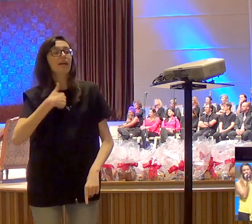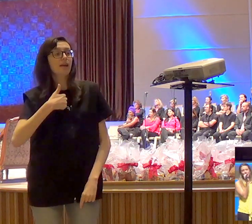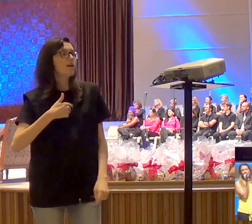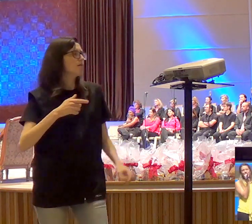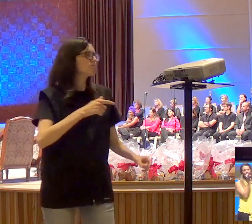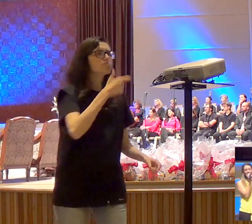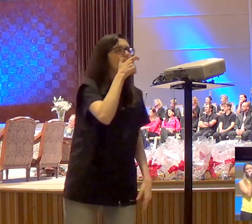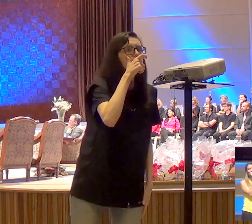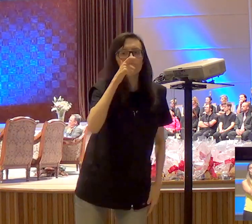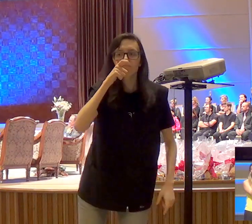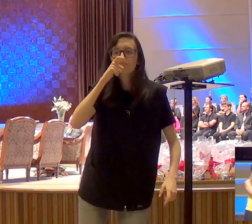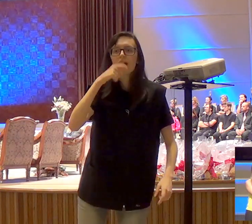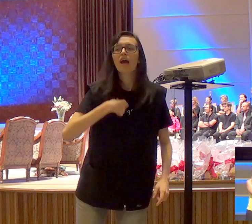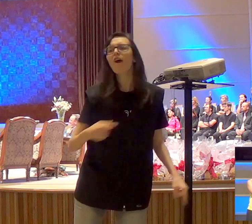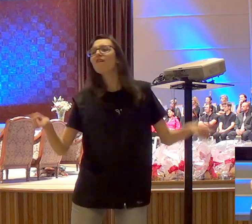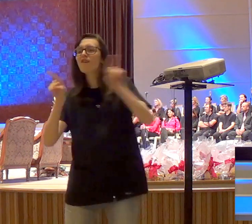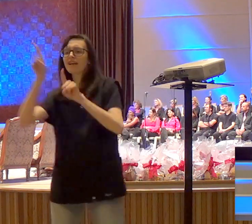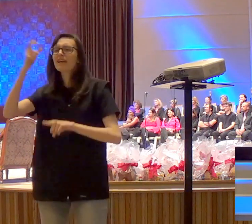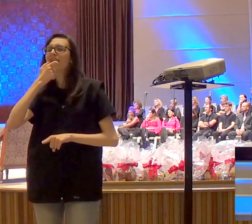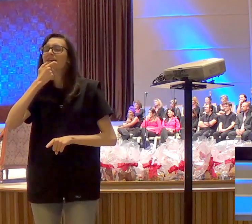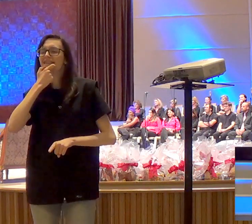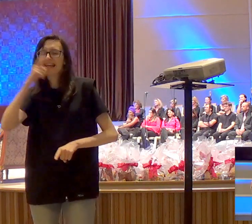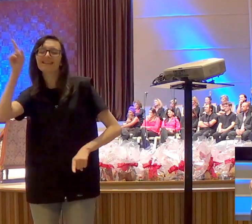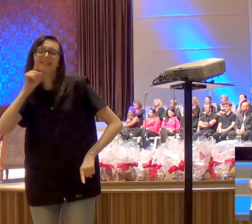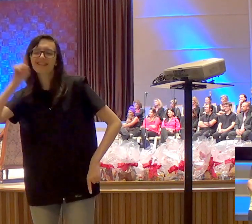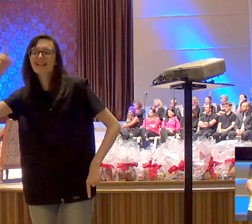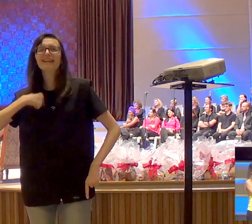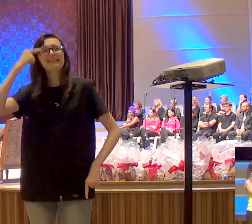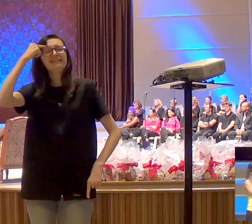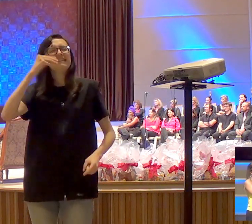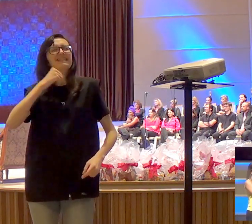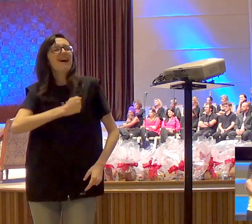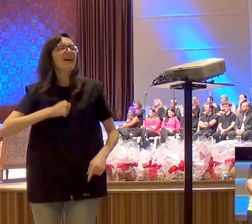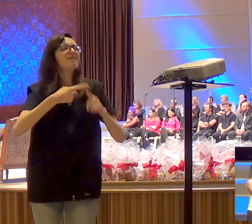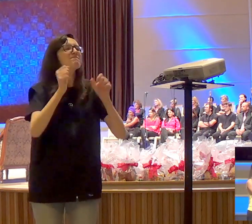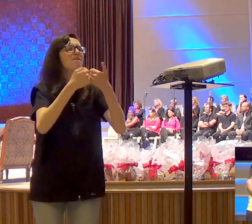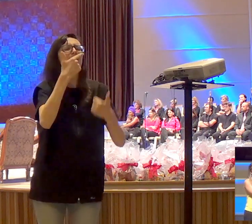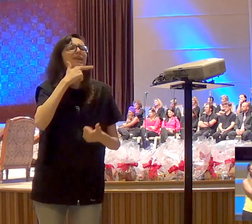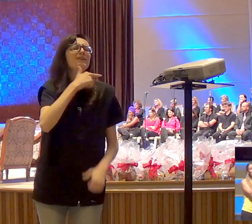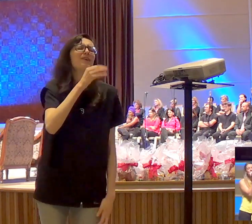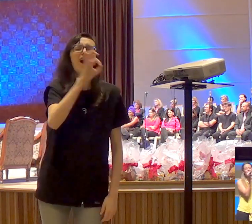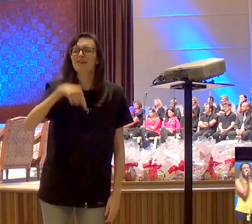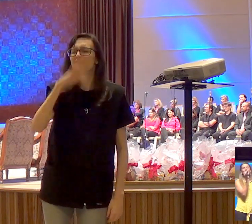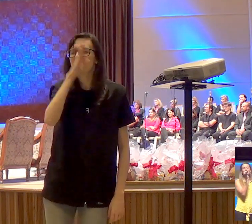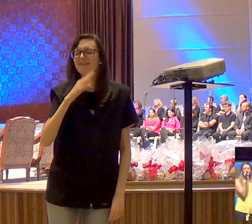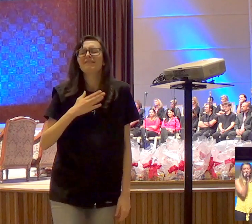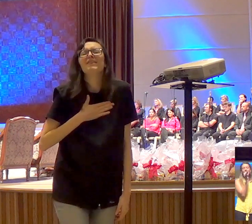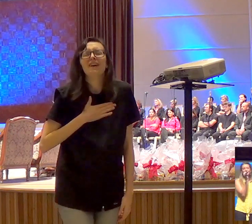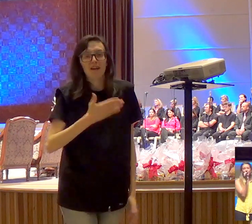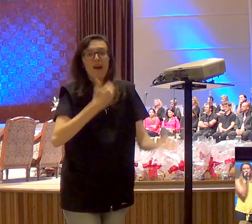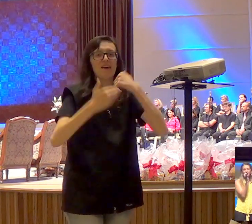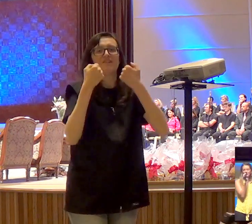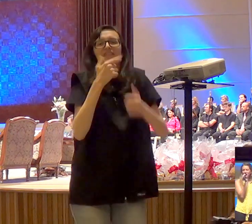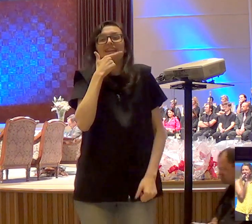Estados Unidos amanhã, ela vai sentir falta do pão de queijo. So I have a question to start off with for you. Para começar hoje, a Catherine tem